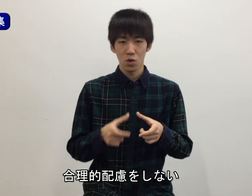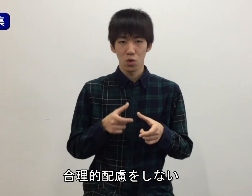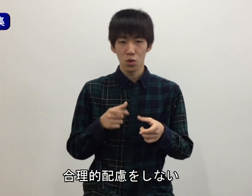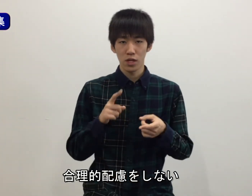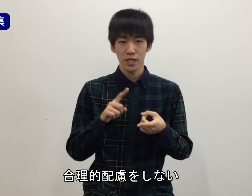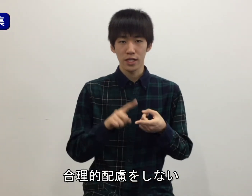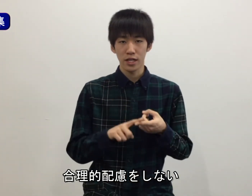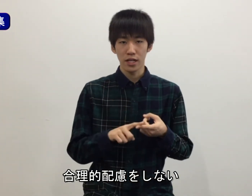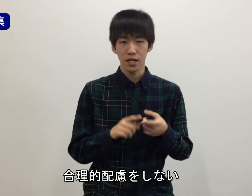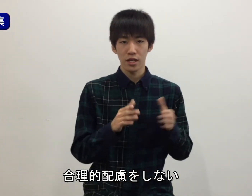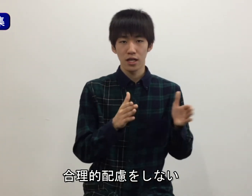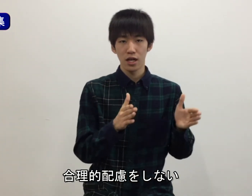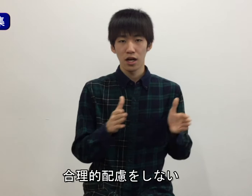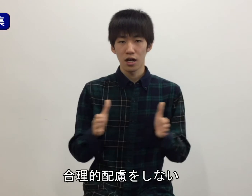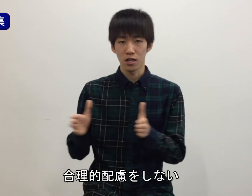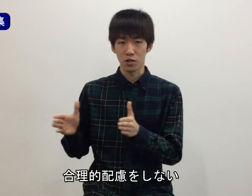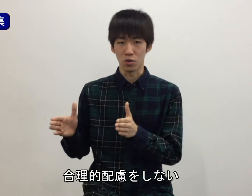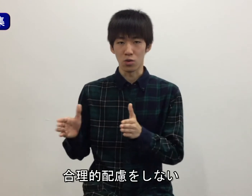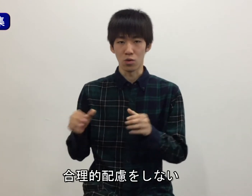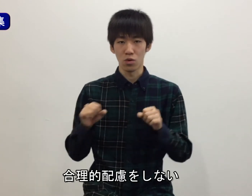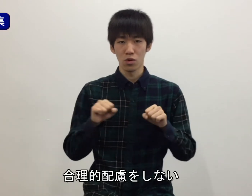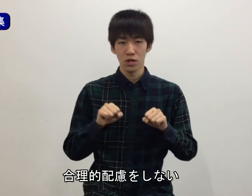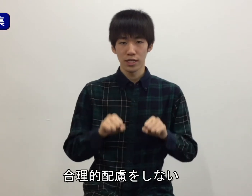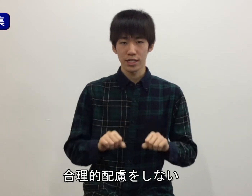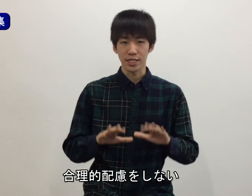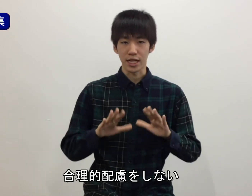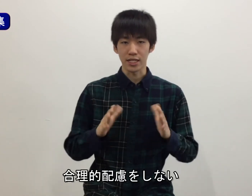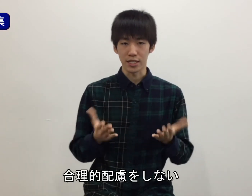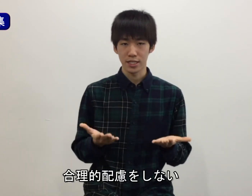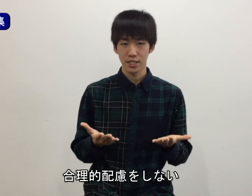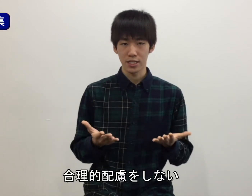合理的はいりょうをしない